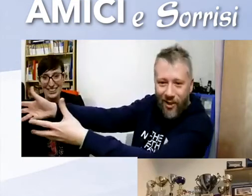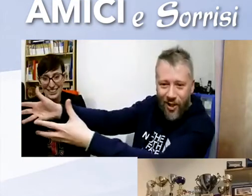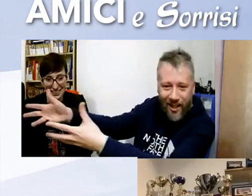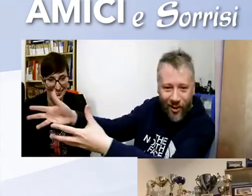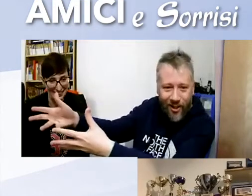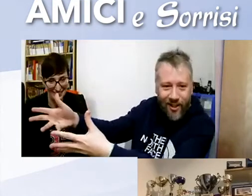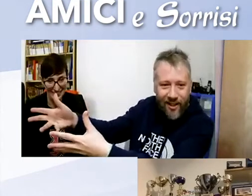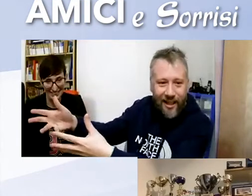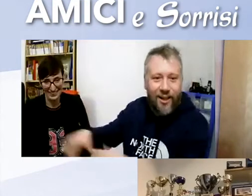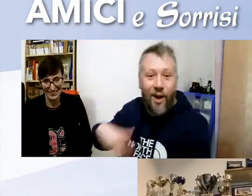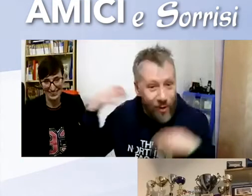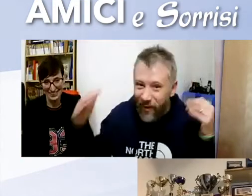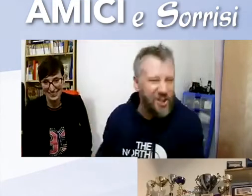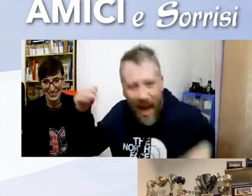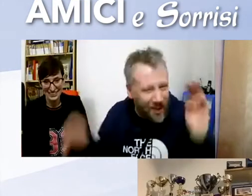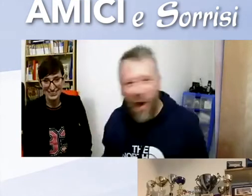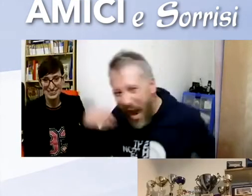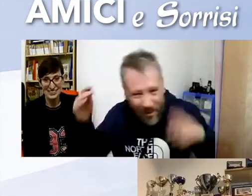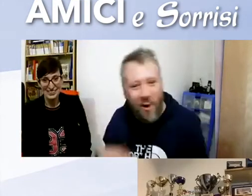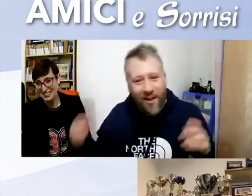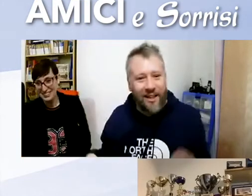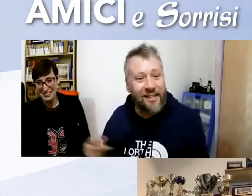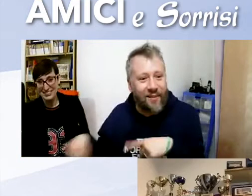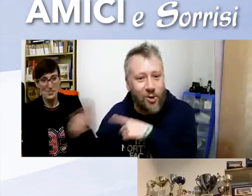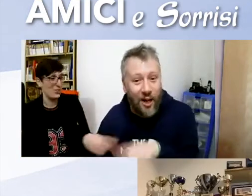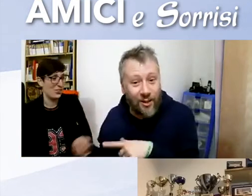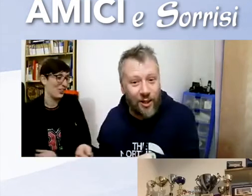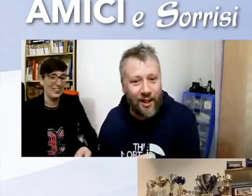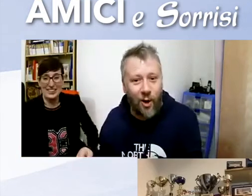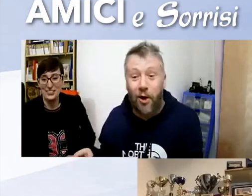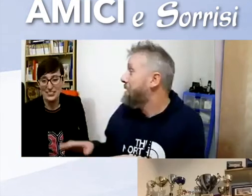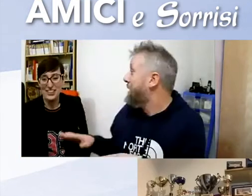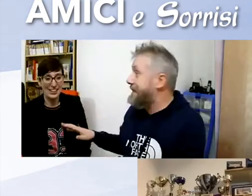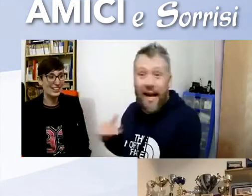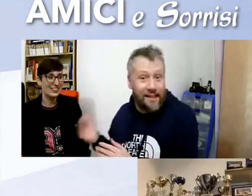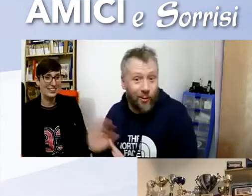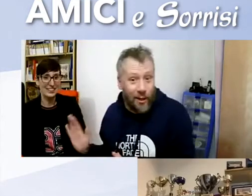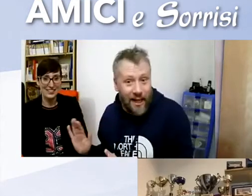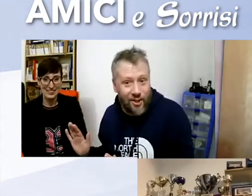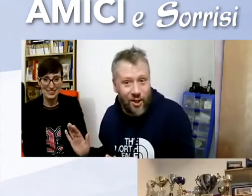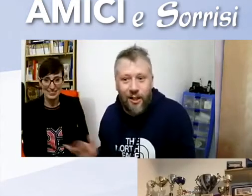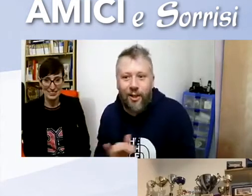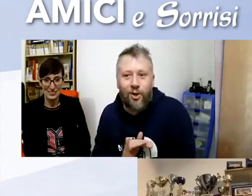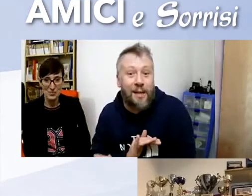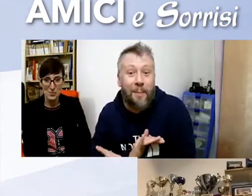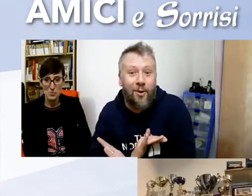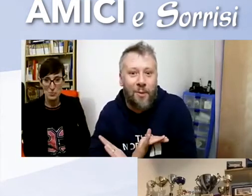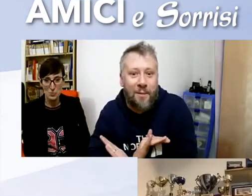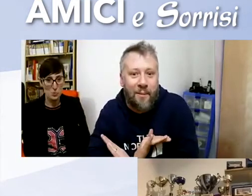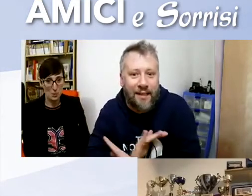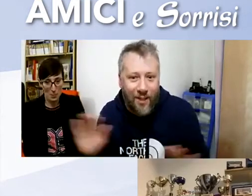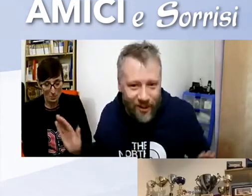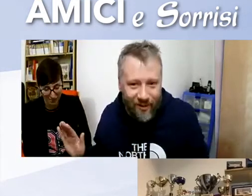che si avvicinano e che stavano giocando tra di loro senza guardarci, quindi non